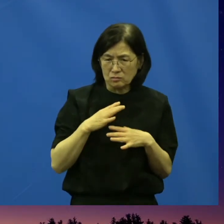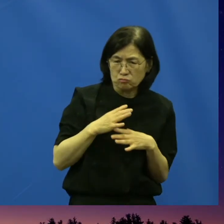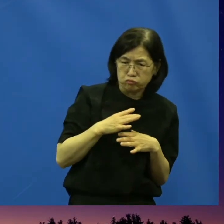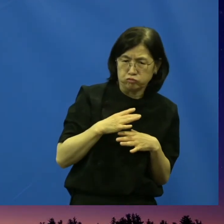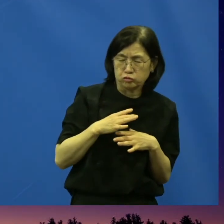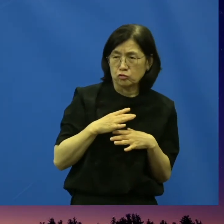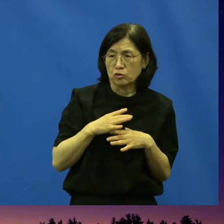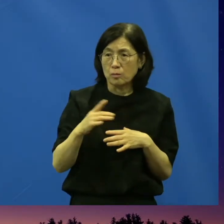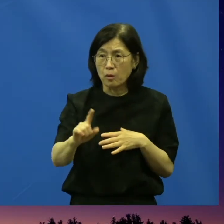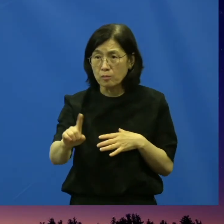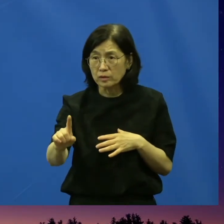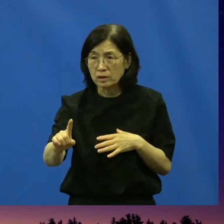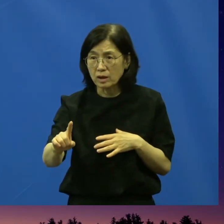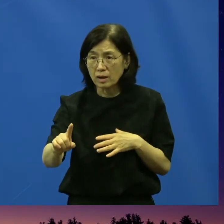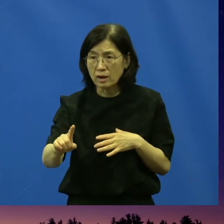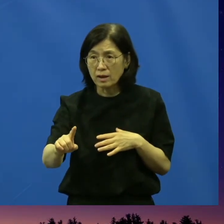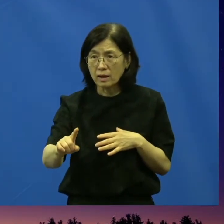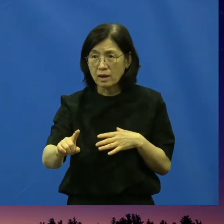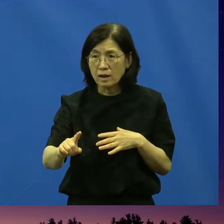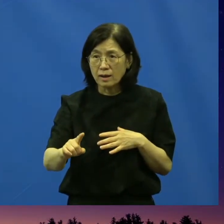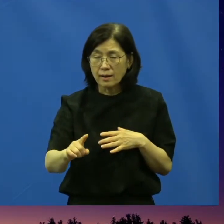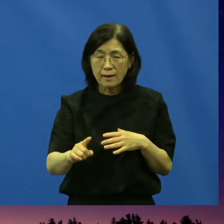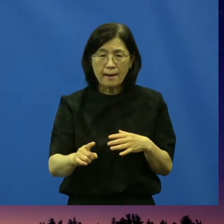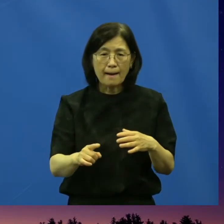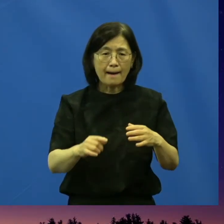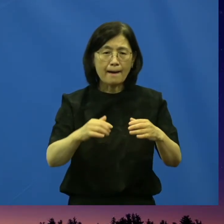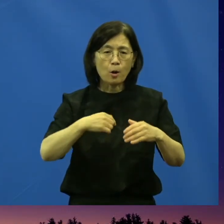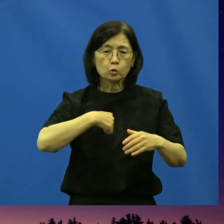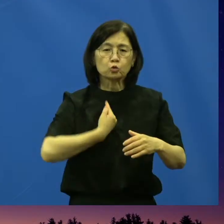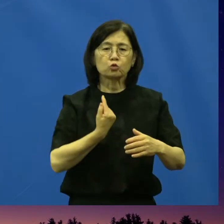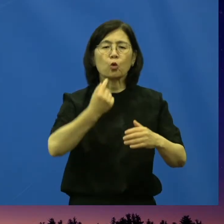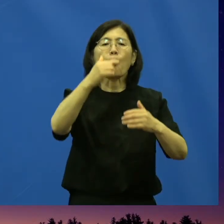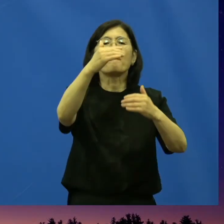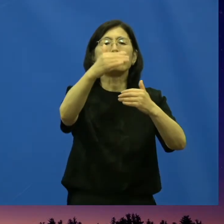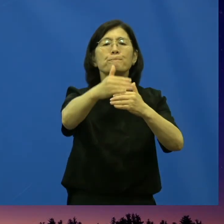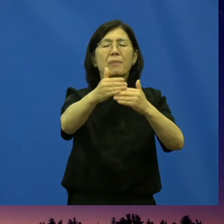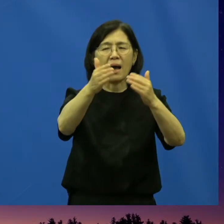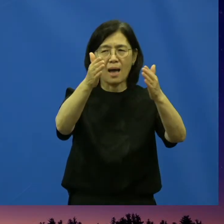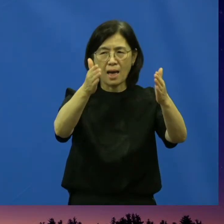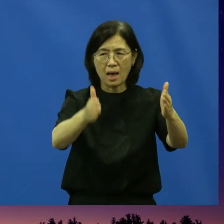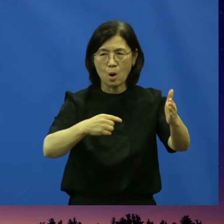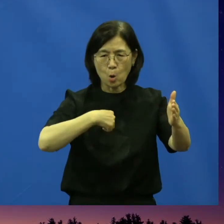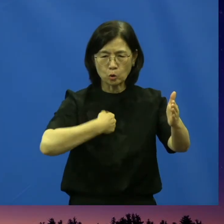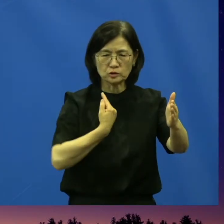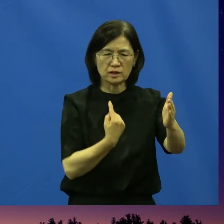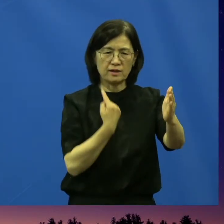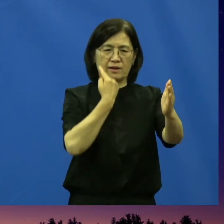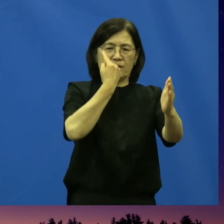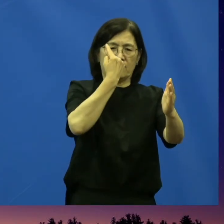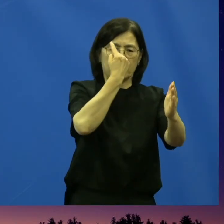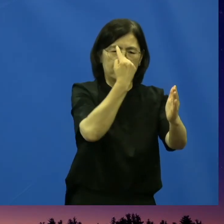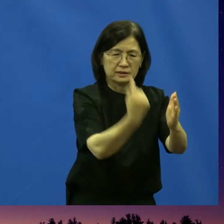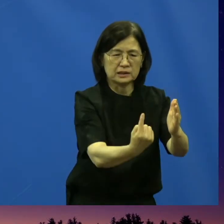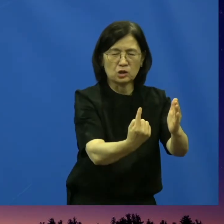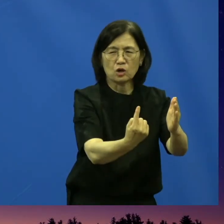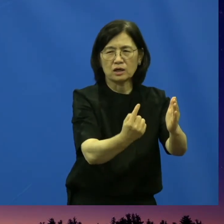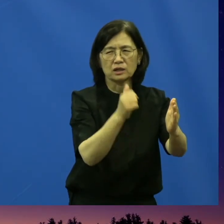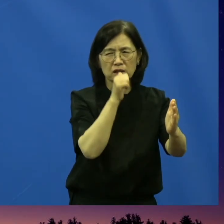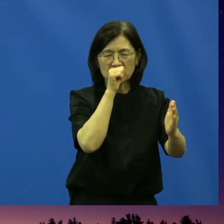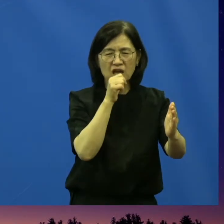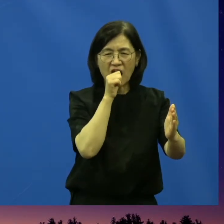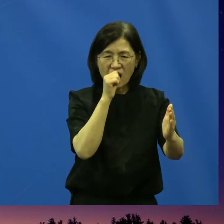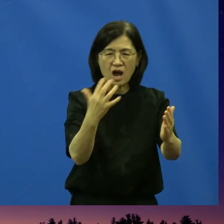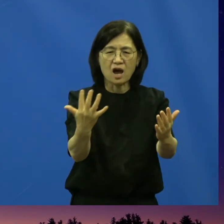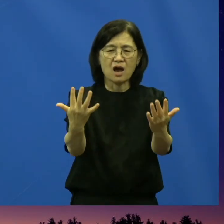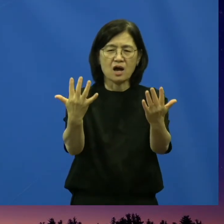그 독방은 뭐죠? 중범죄들에게만 하는 겁니다. 중범. 사실은 홀로 있다는 것 자체가 그게